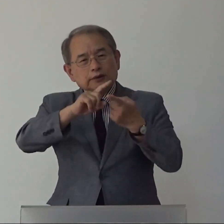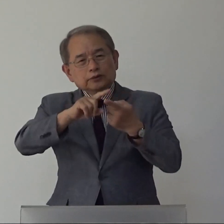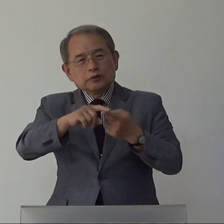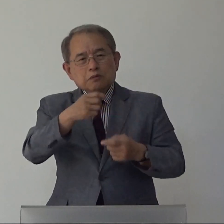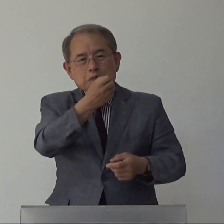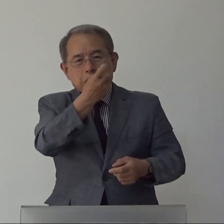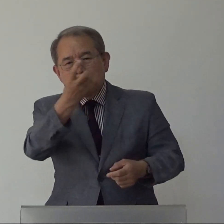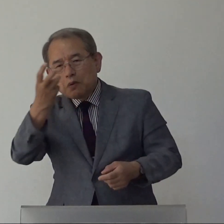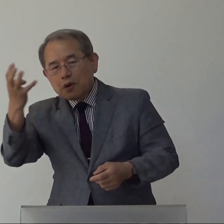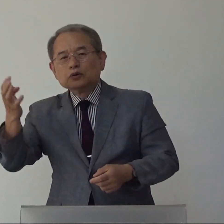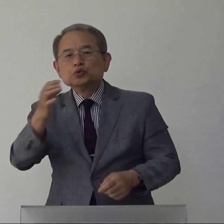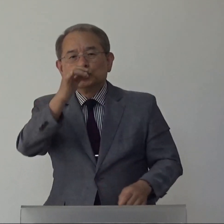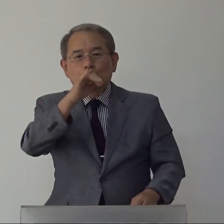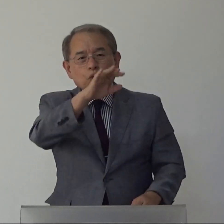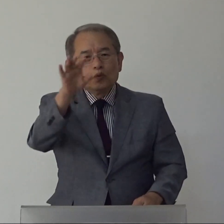오늘